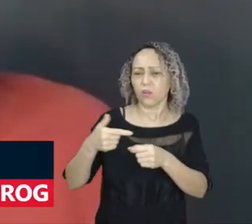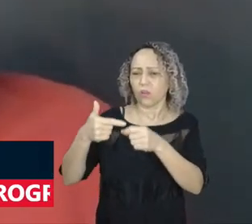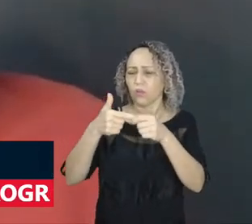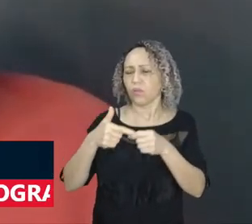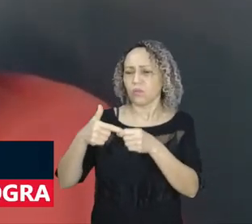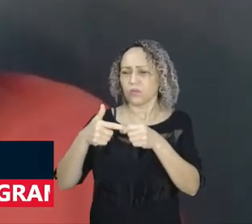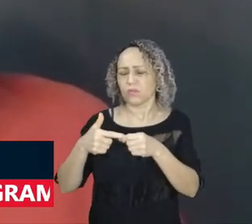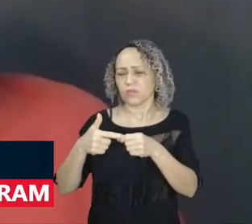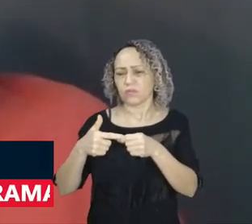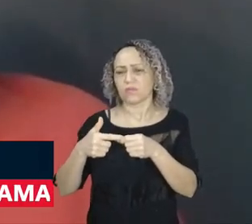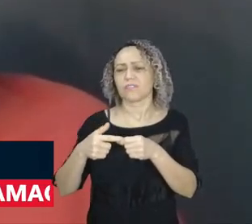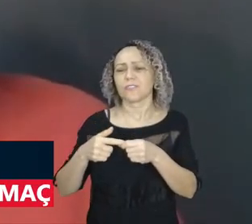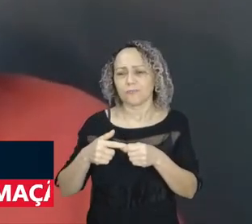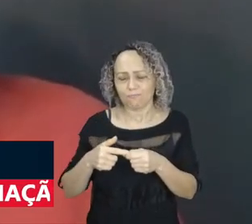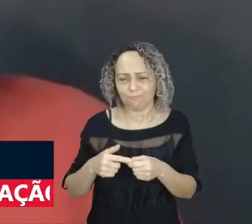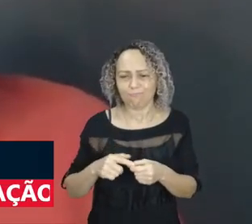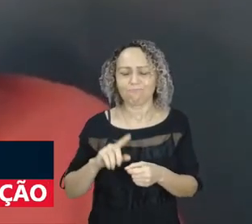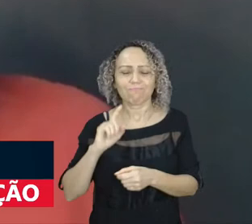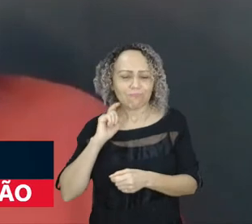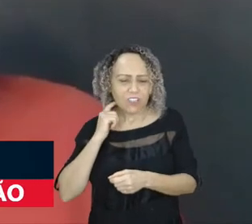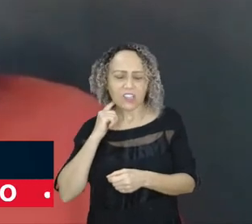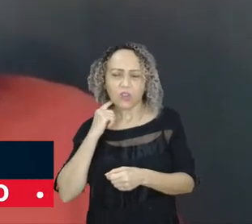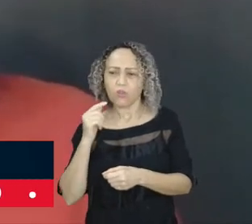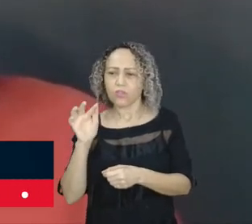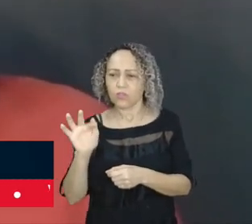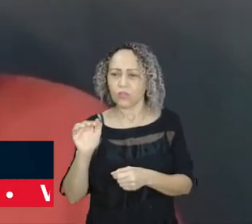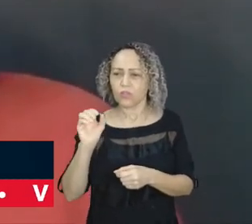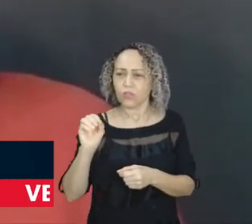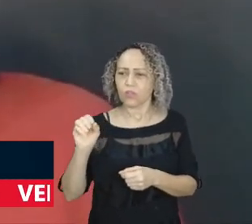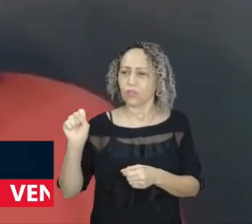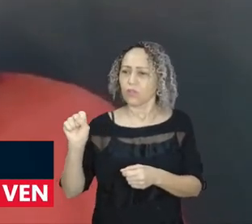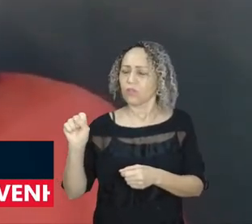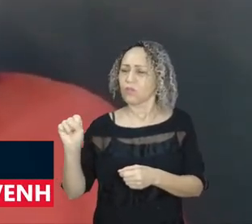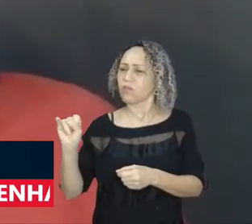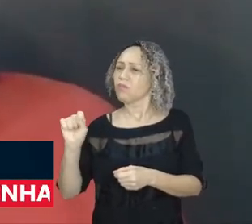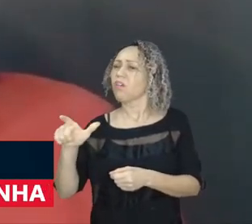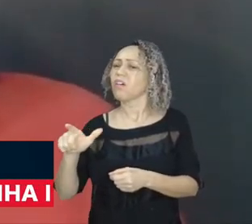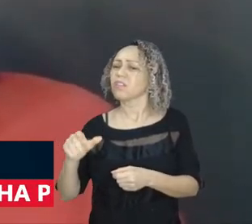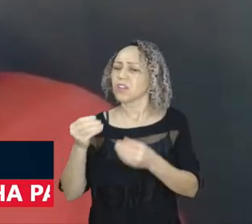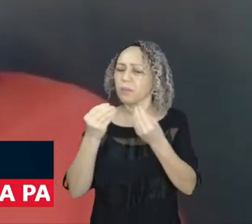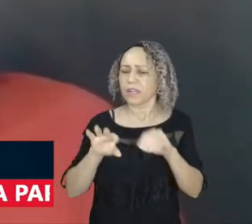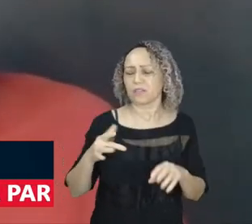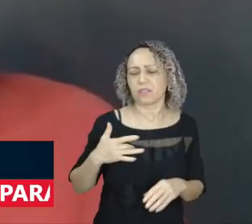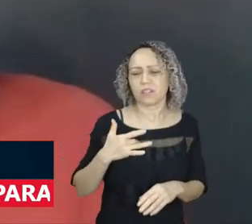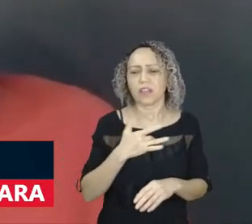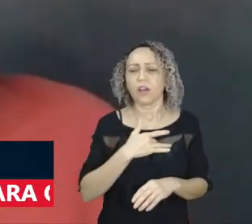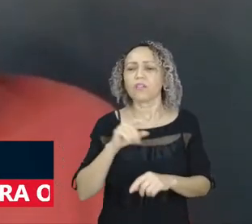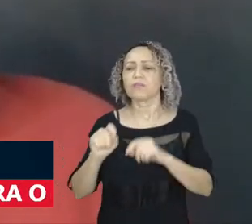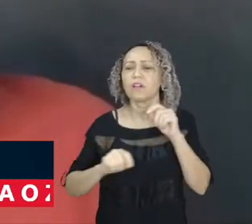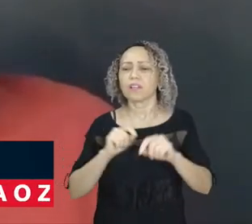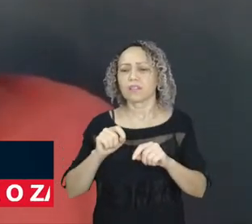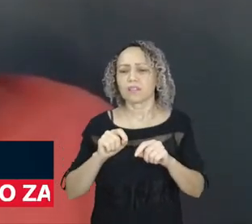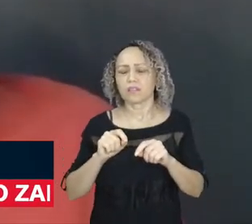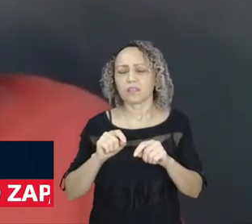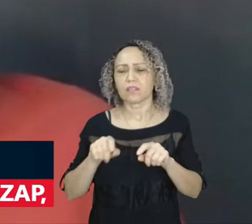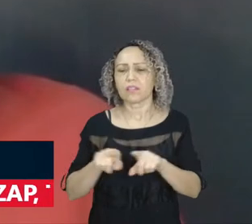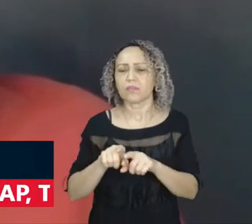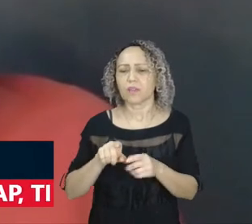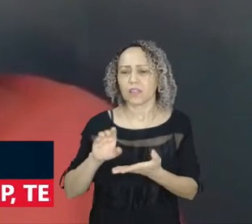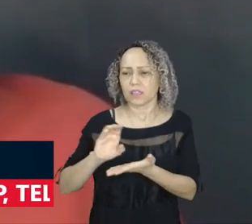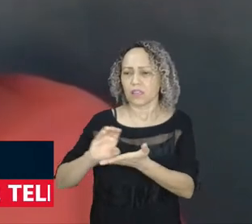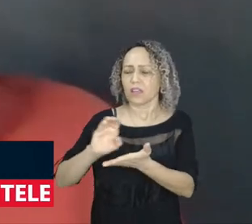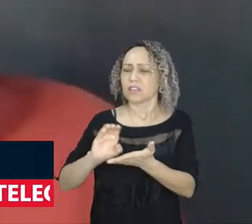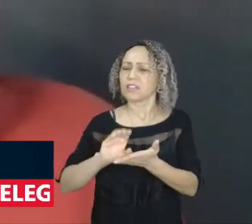combustível perigoso, inclusive, para o mundo, para o planeta, para a saúde, e se dá também dinheiro para